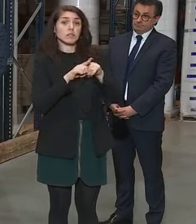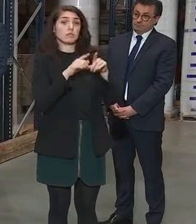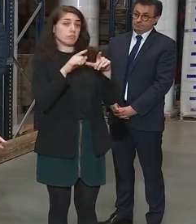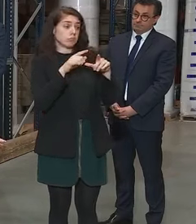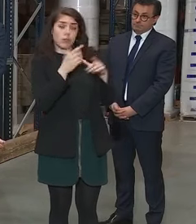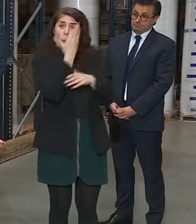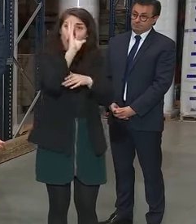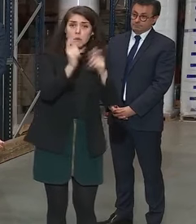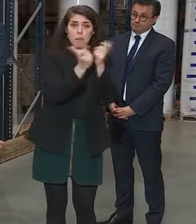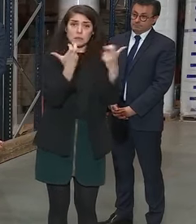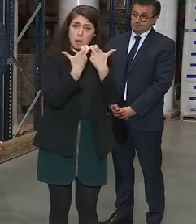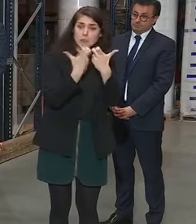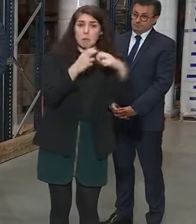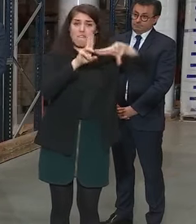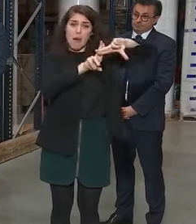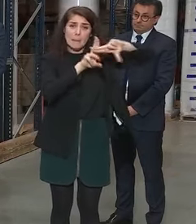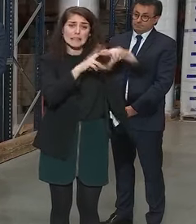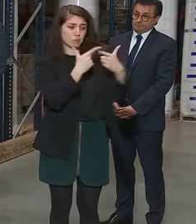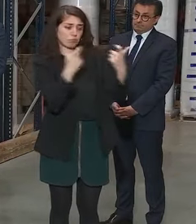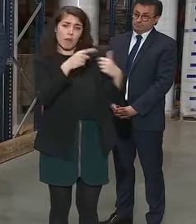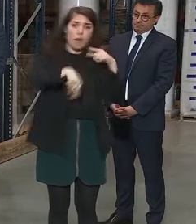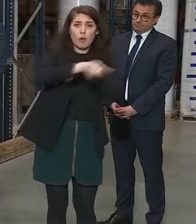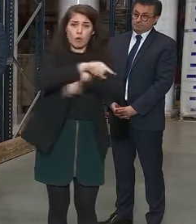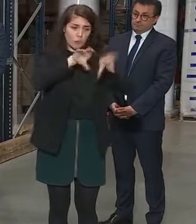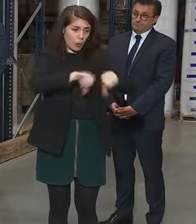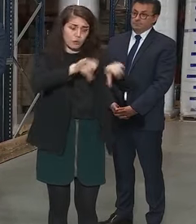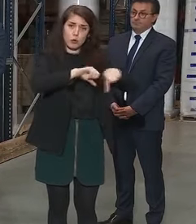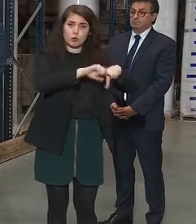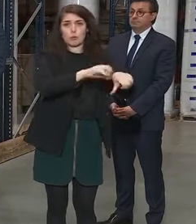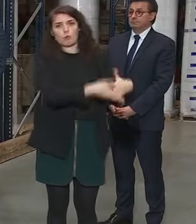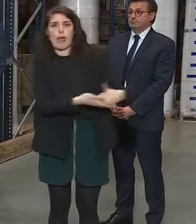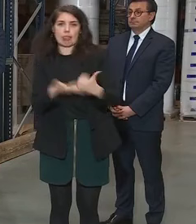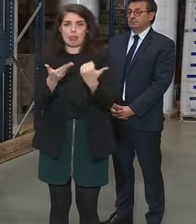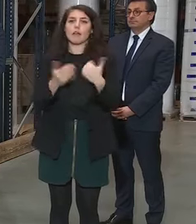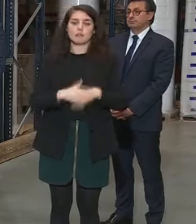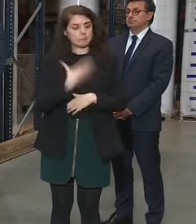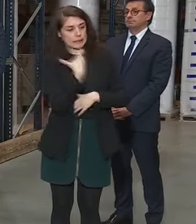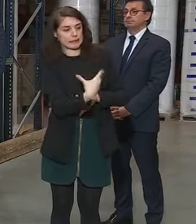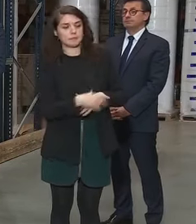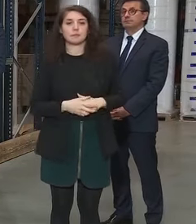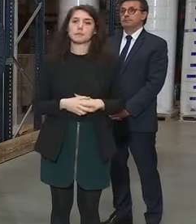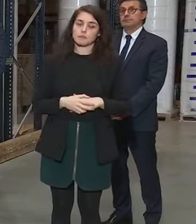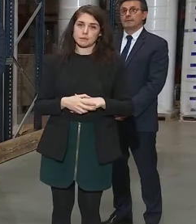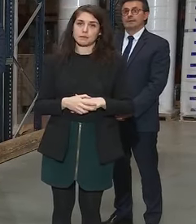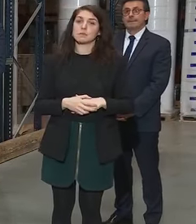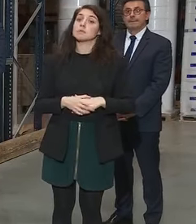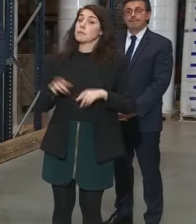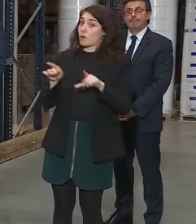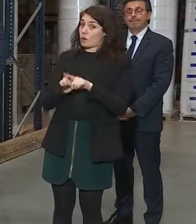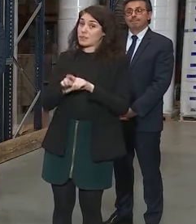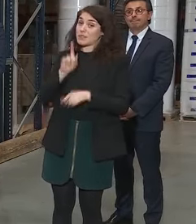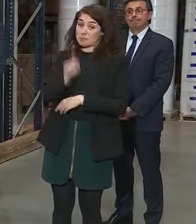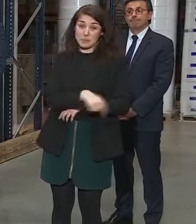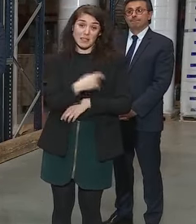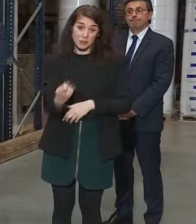manière exceptionnelle durant cette période pour produire et apporter ces gels. Nous avons aussi besoin de médicaments et